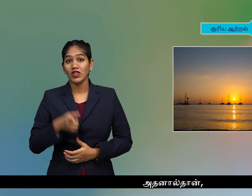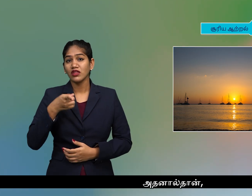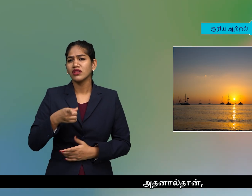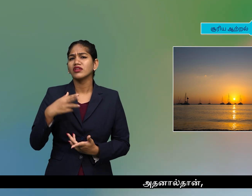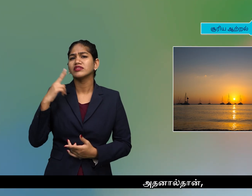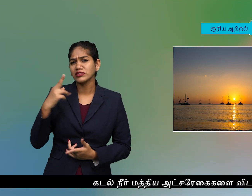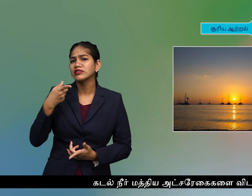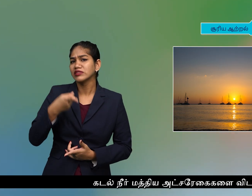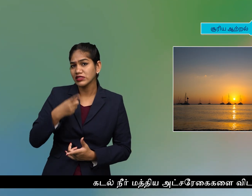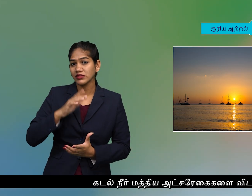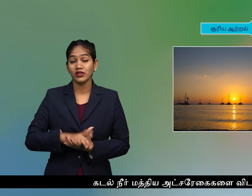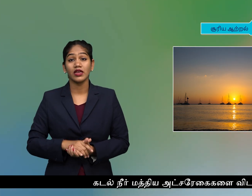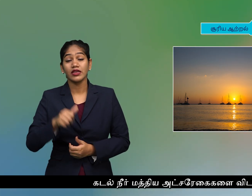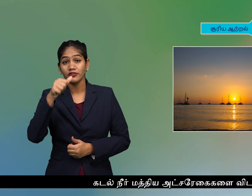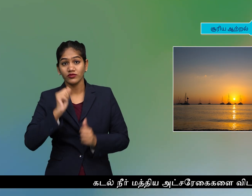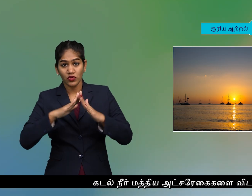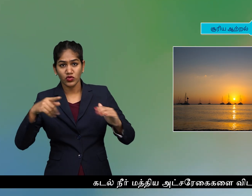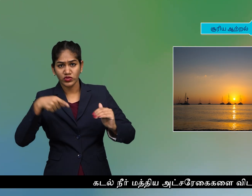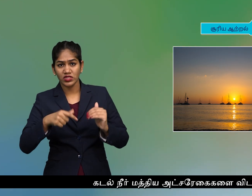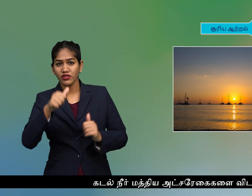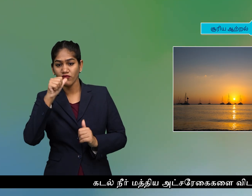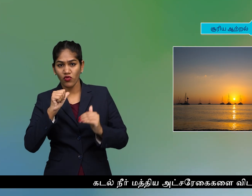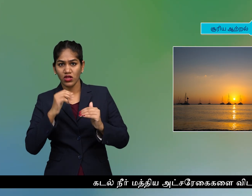அதனால்தான் கடல் நீர் மத்திய அட்சரேகைகள் விட